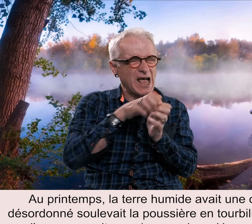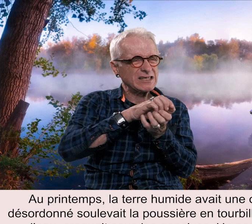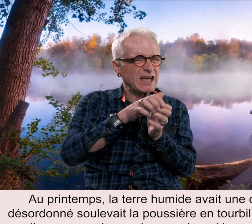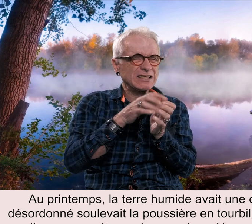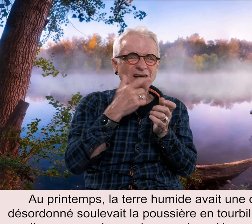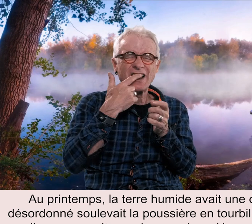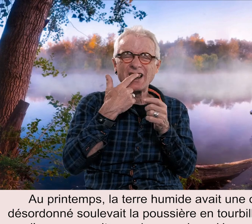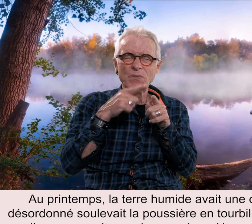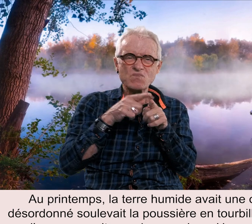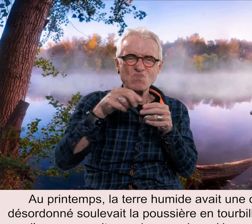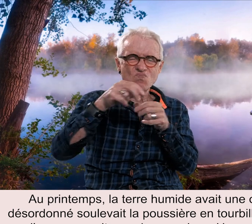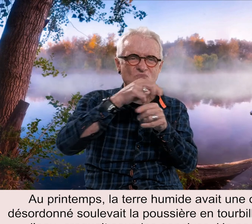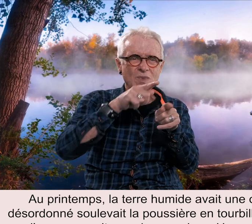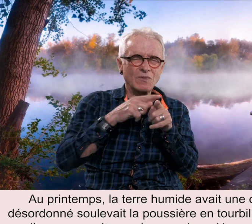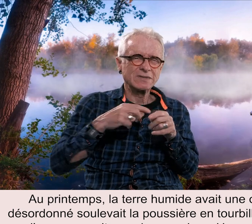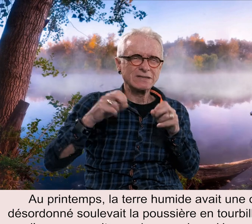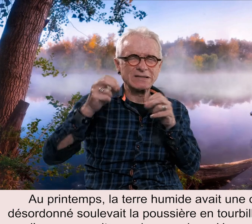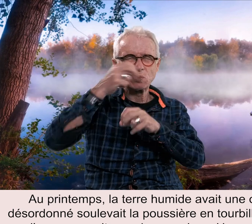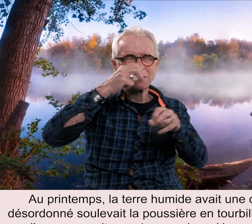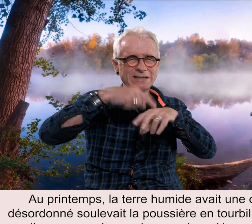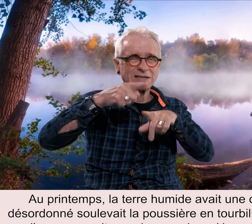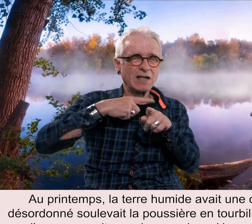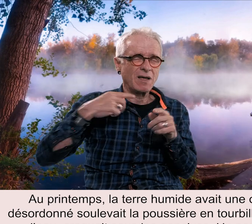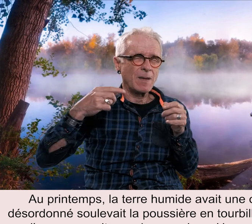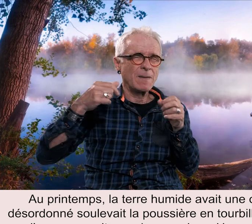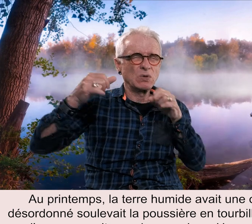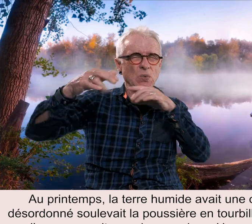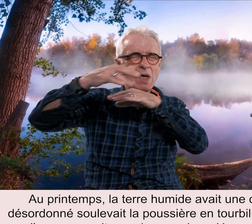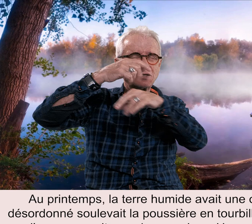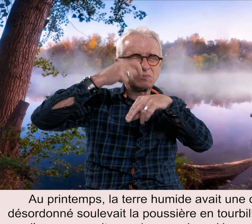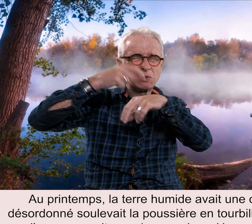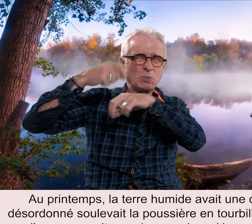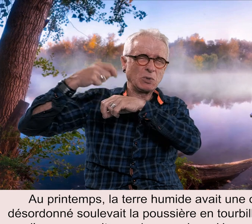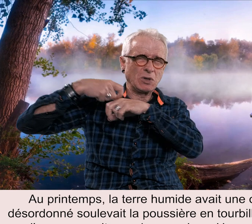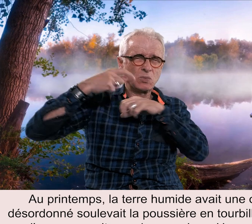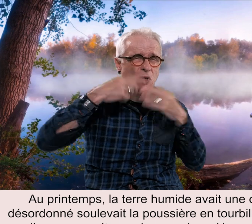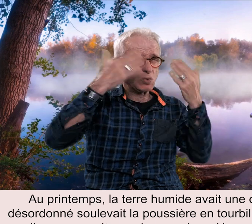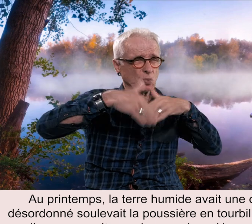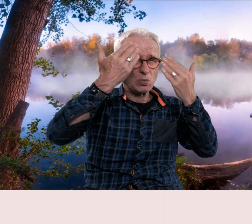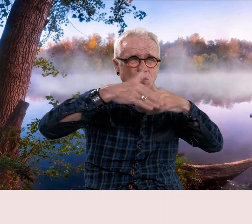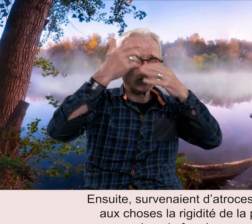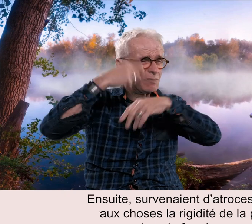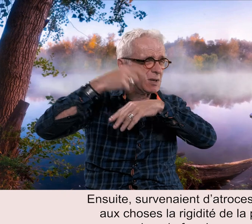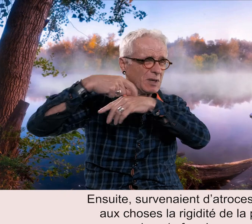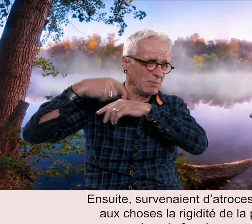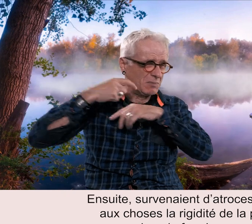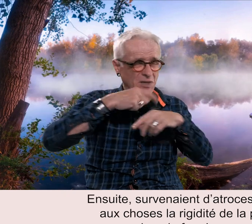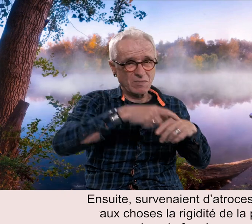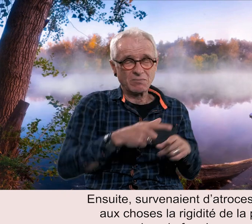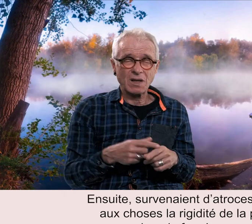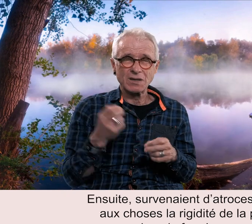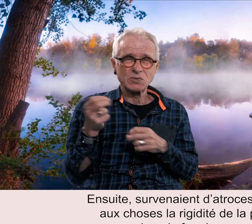Un peu plus tard, c'était des nuages de moustiques dont la susurration et les piqûres ne s'arrêtaient ni jour ni nuit. Ensuite,